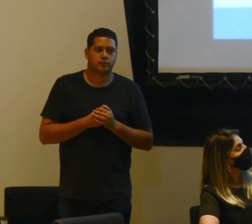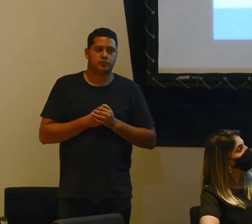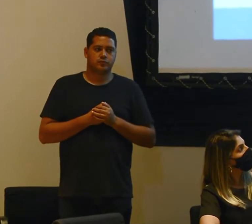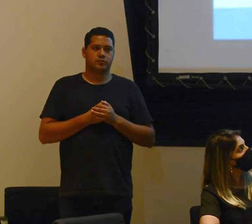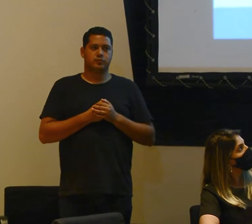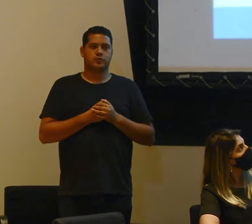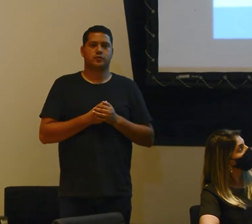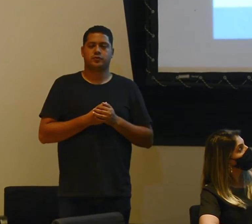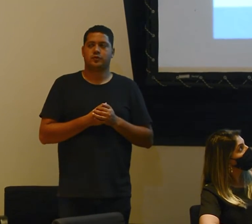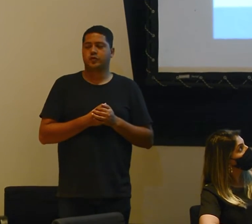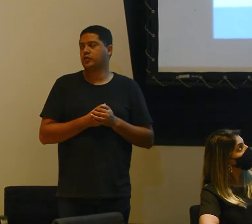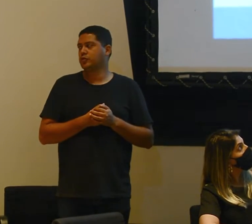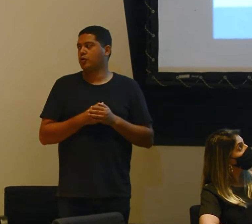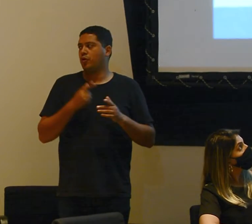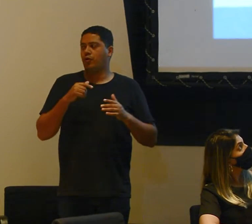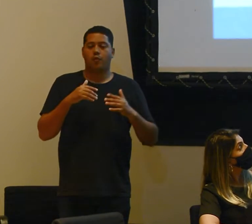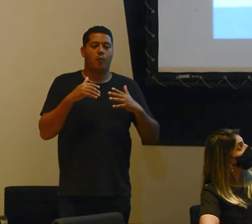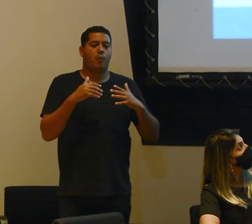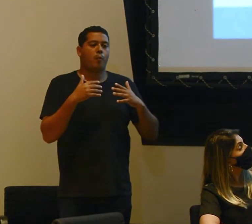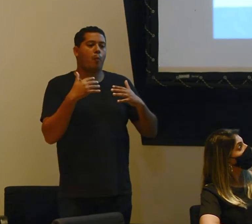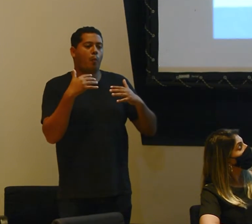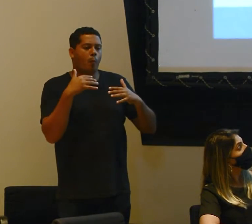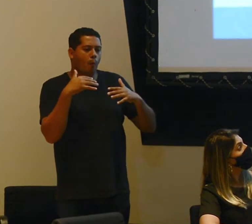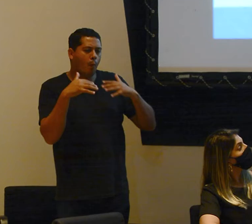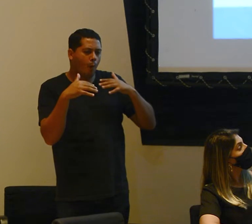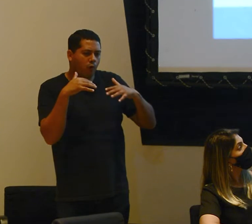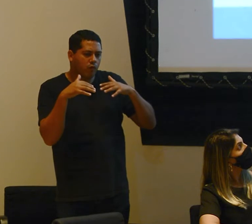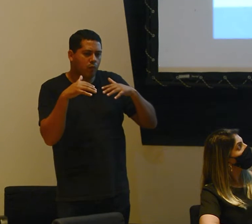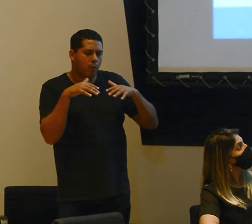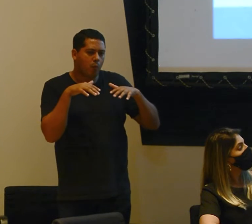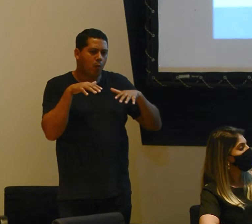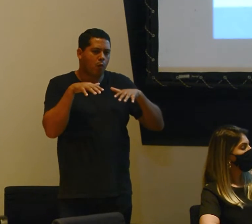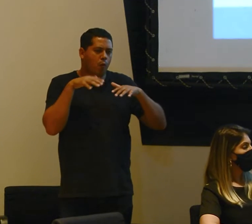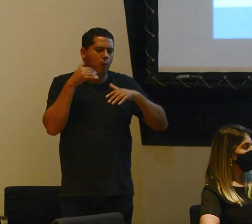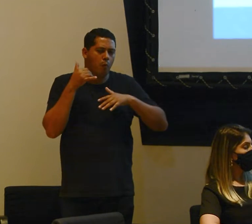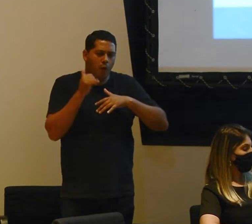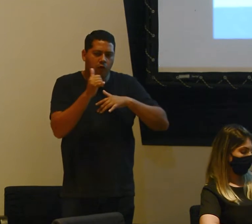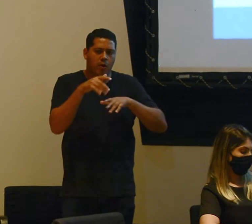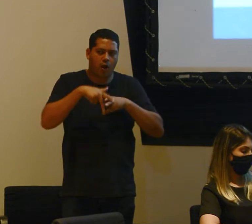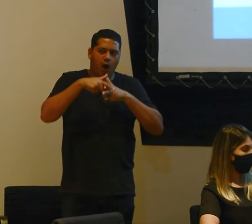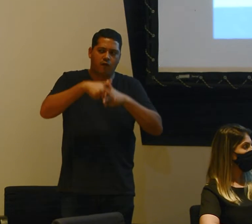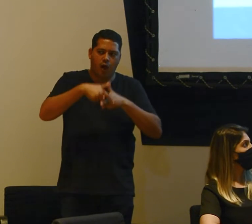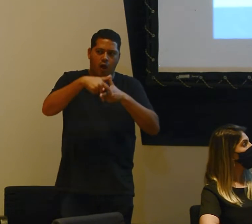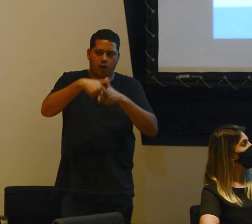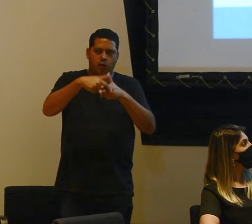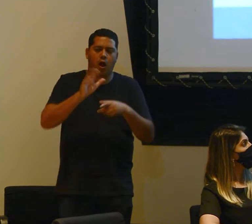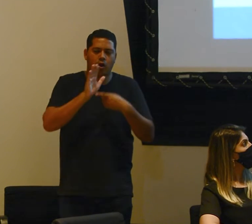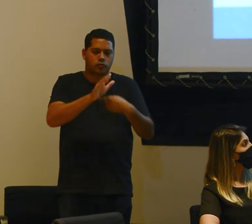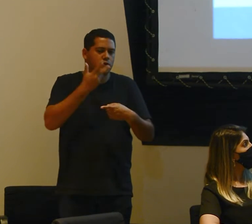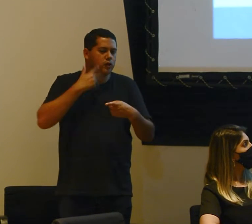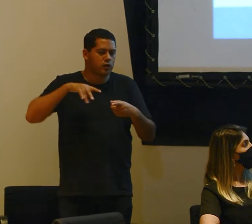do movimento tridimensional do cavalo, que pode ajudar, né, essas crianças a permanecerem numa postura